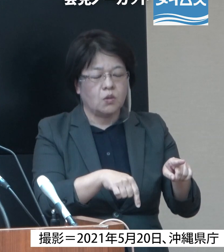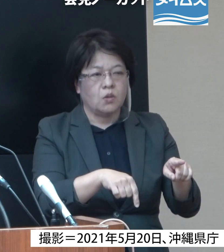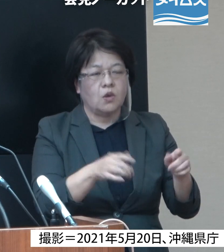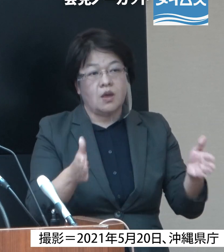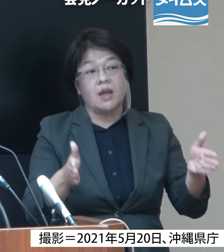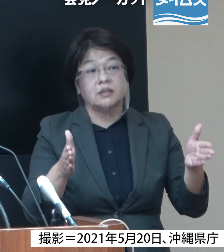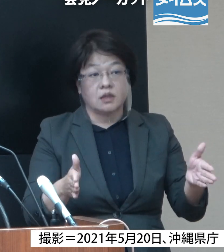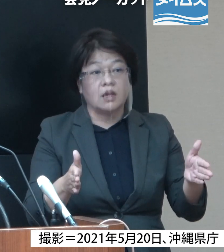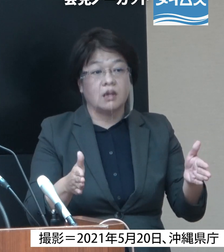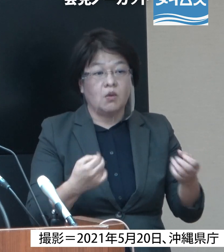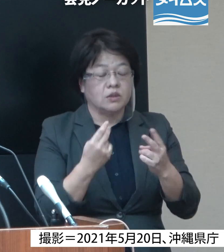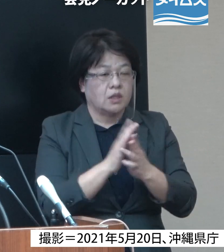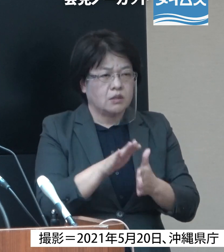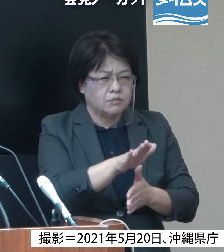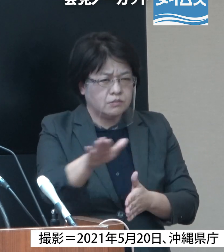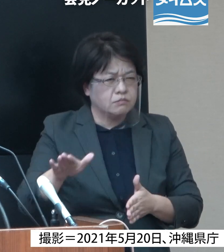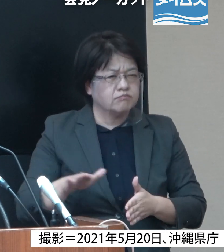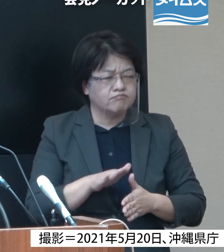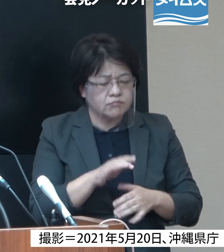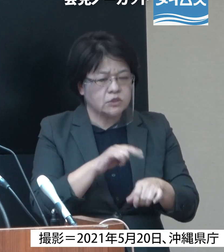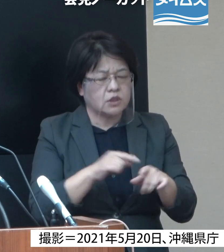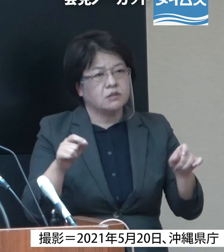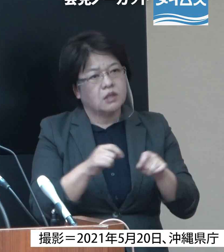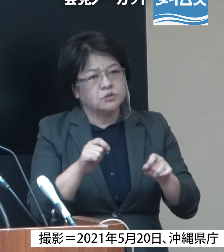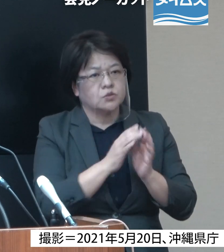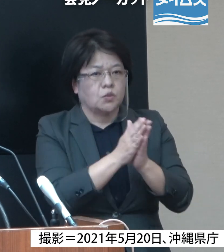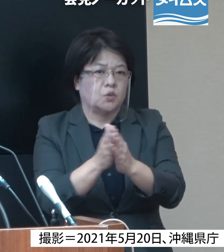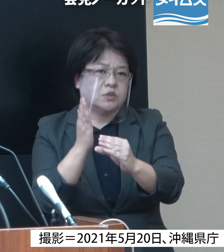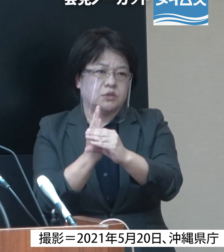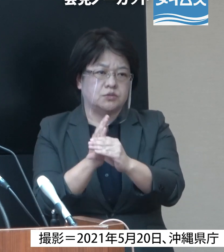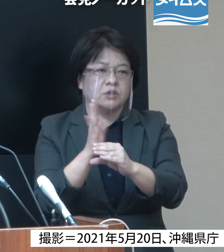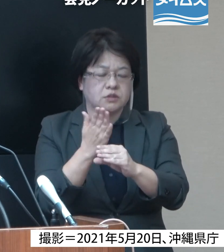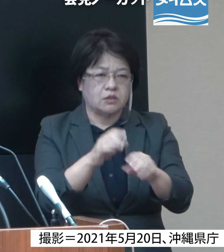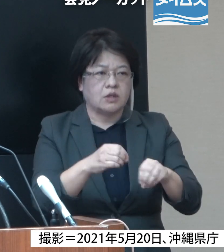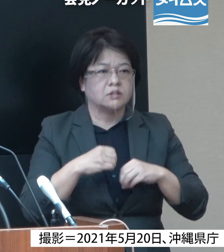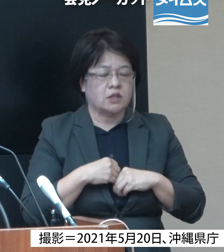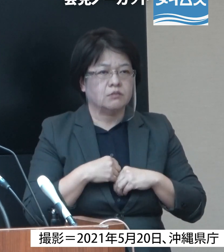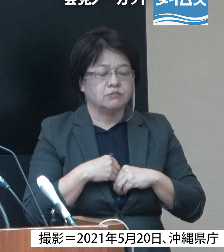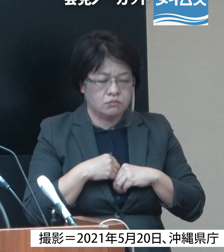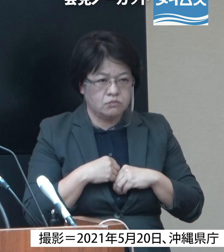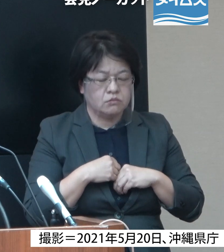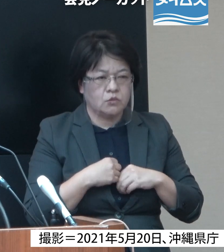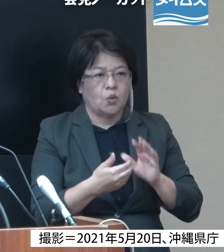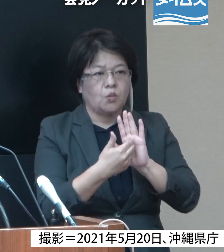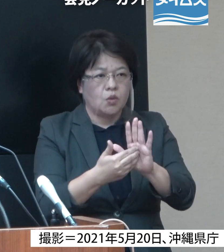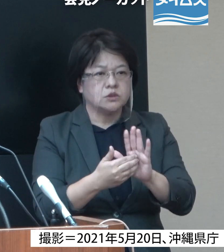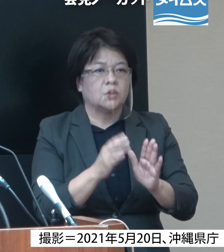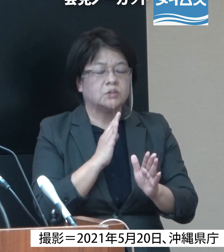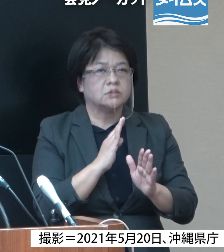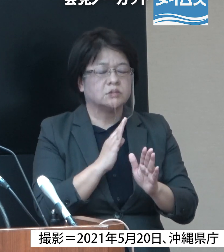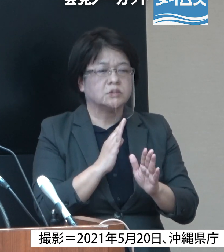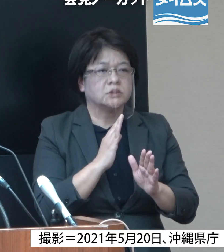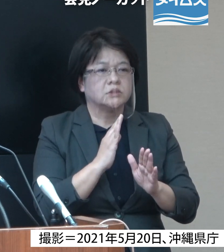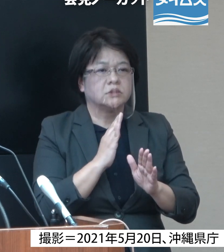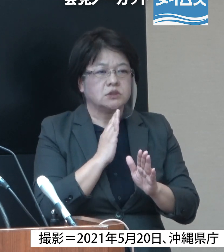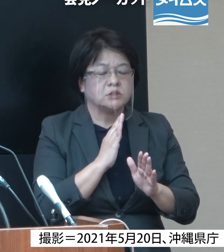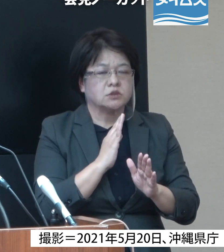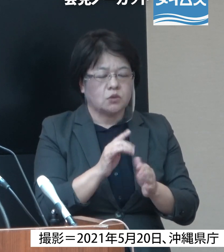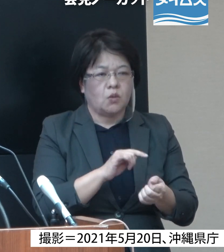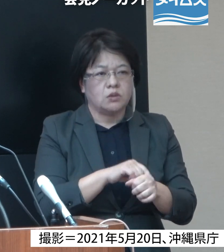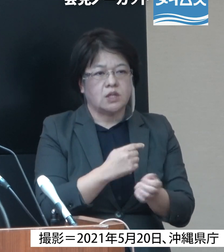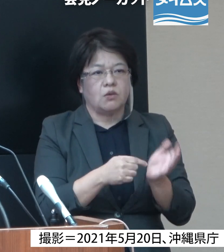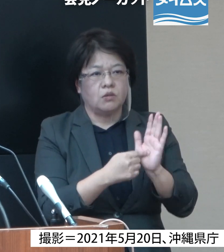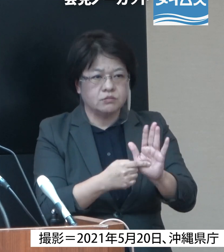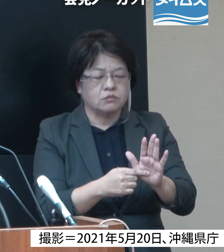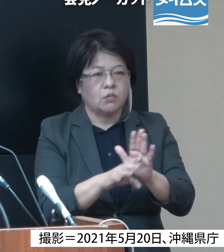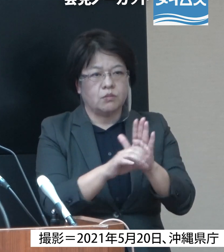して営業時間短縮の要請をしておりますが、感染防止の実効性を高めるため、ご協力いただけない